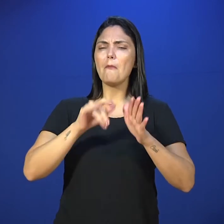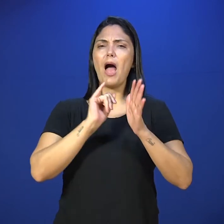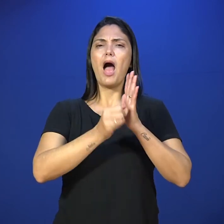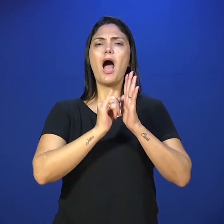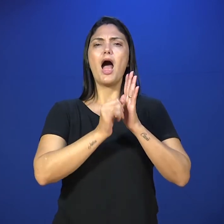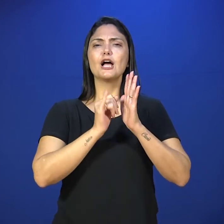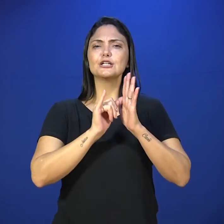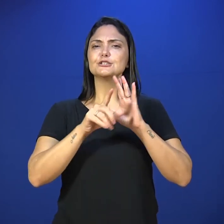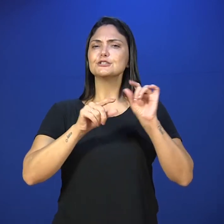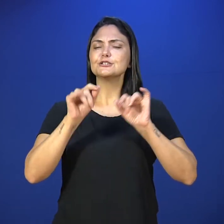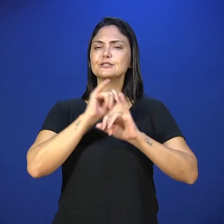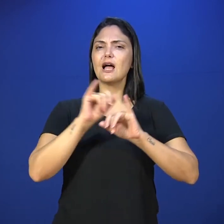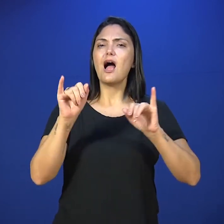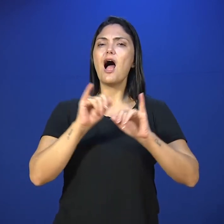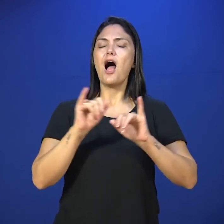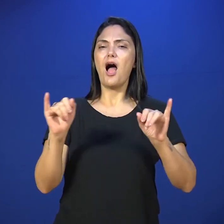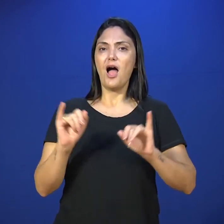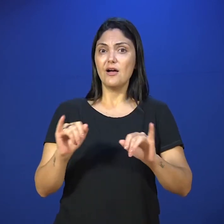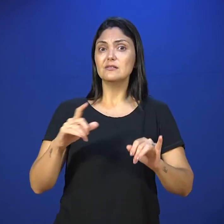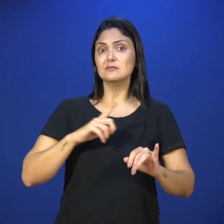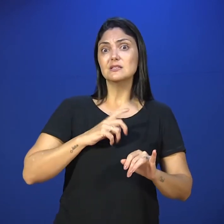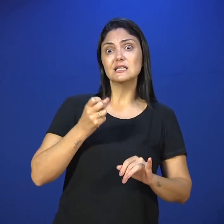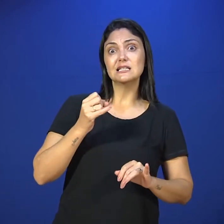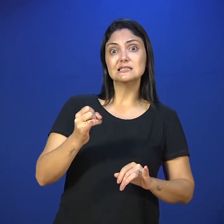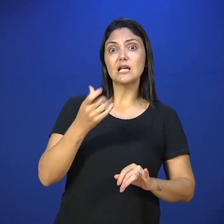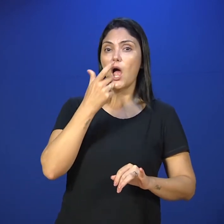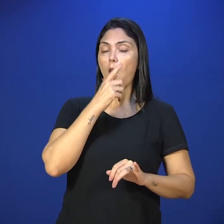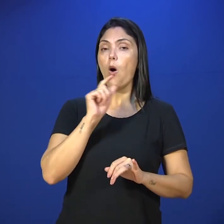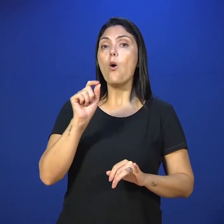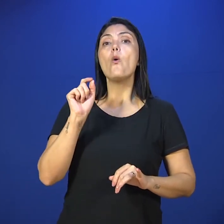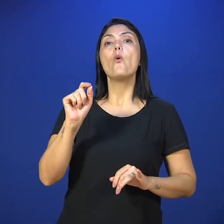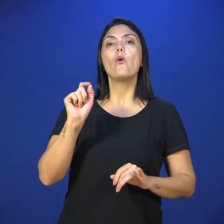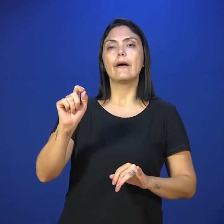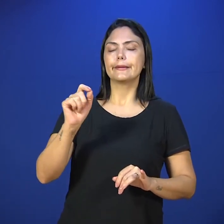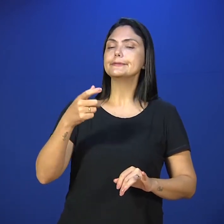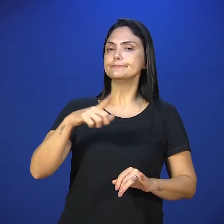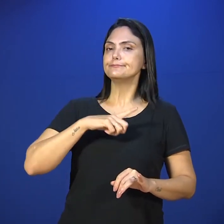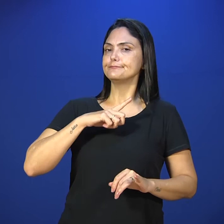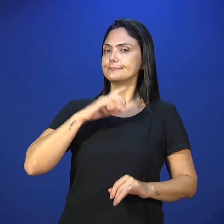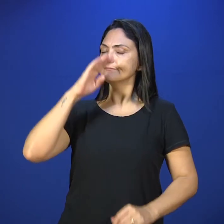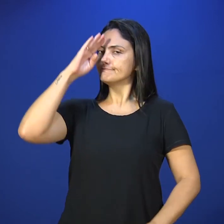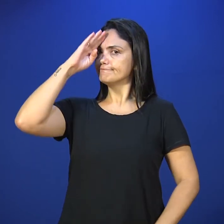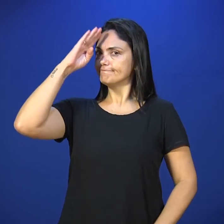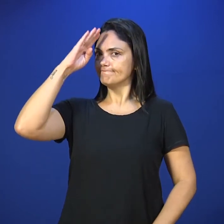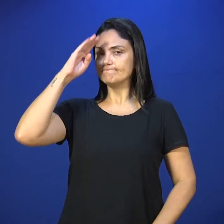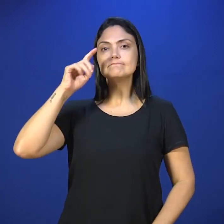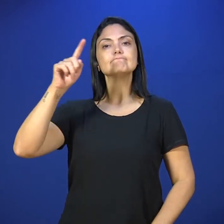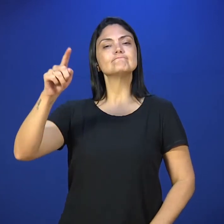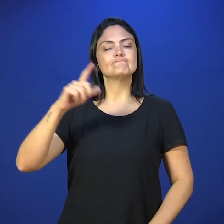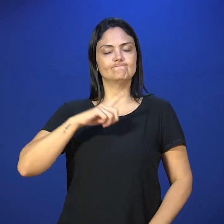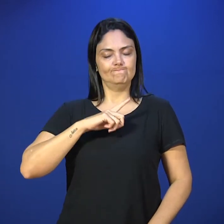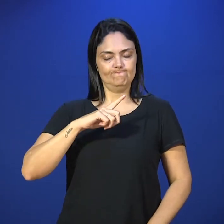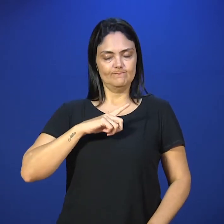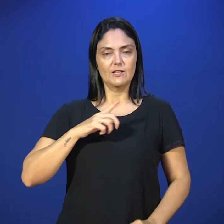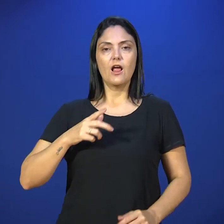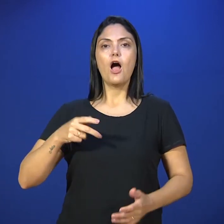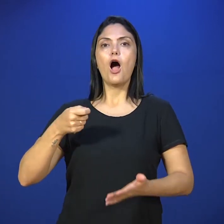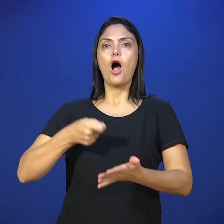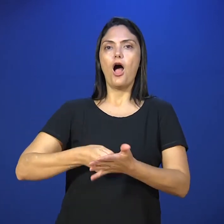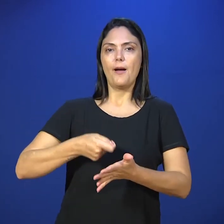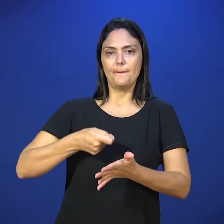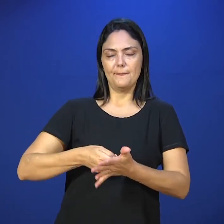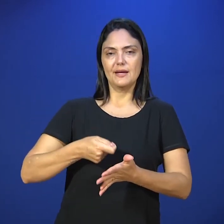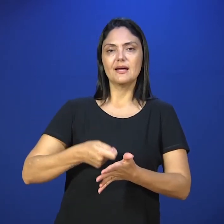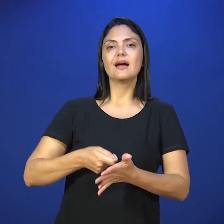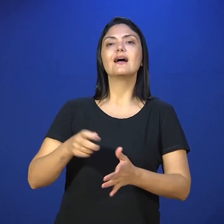avisos ou notificações, sob pena de serem considerados como refratários, ficando sujeito às